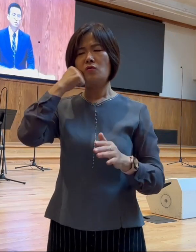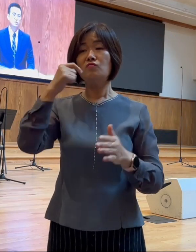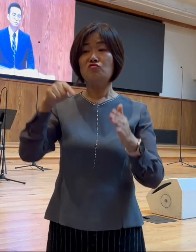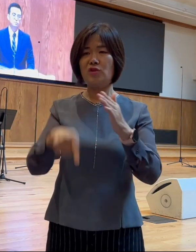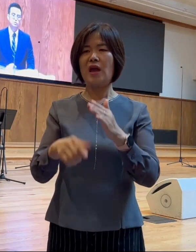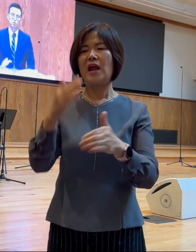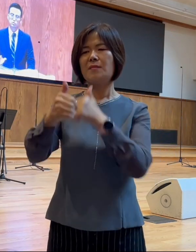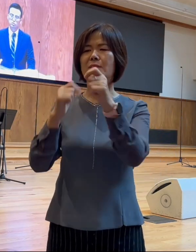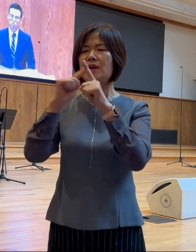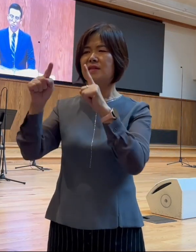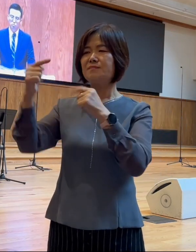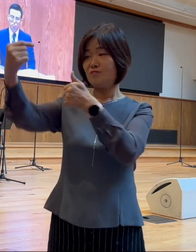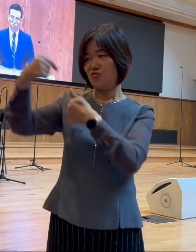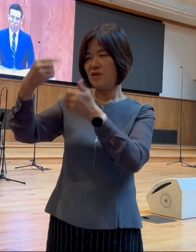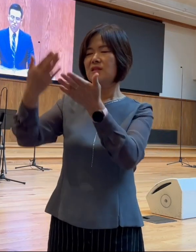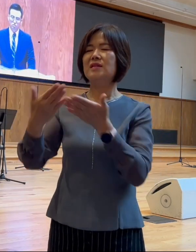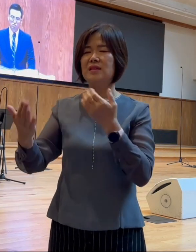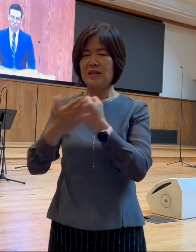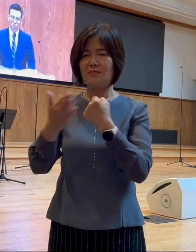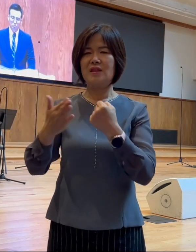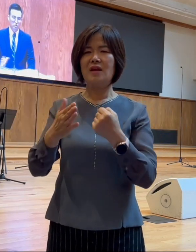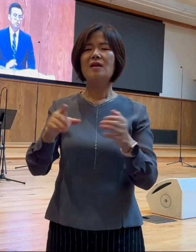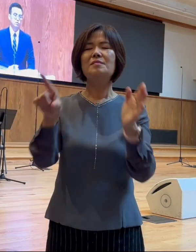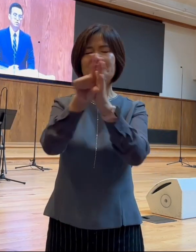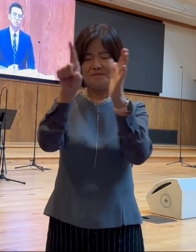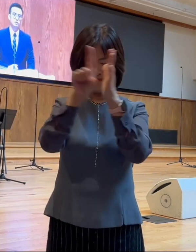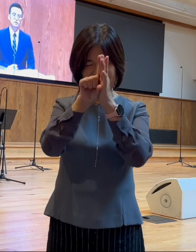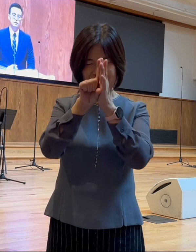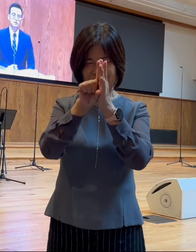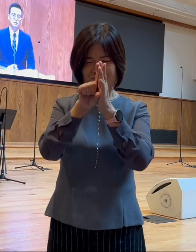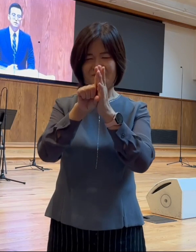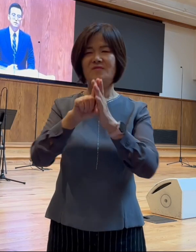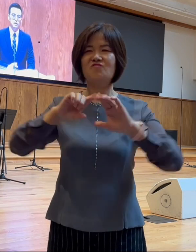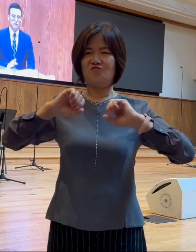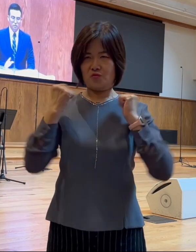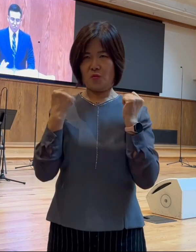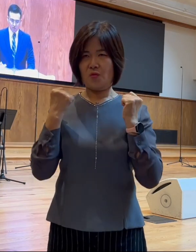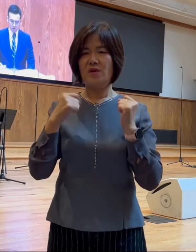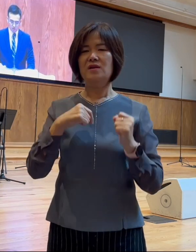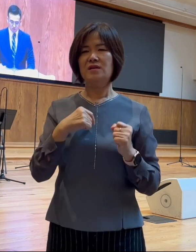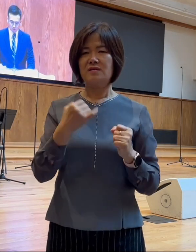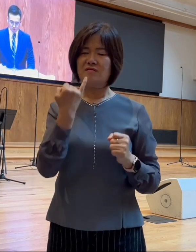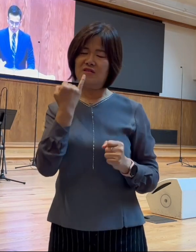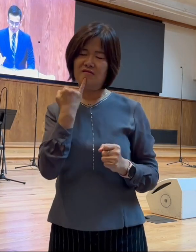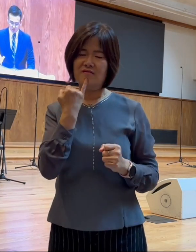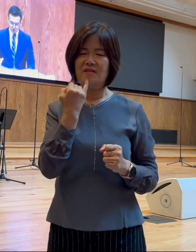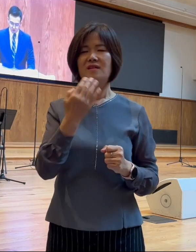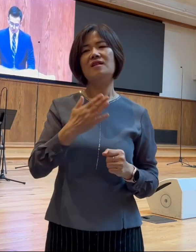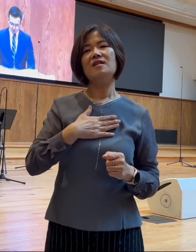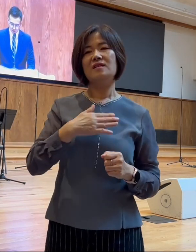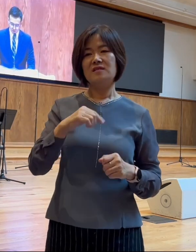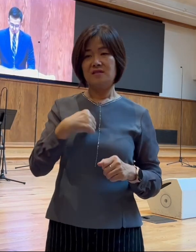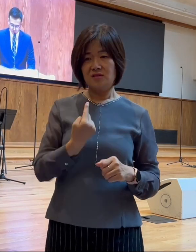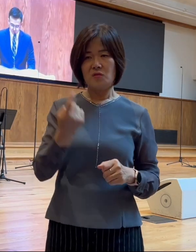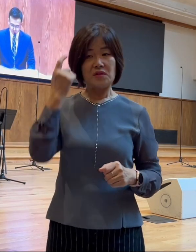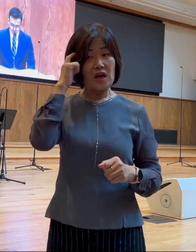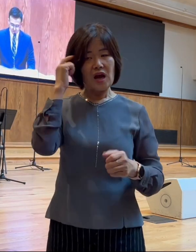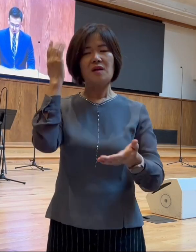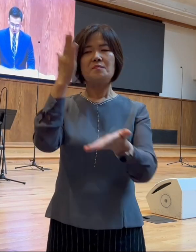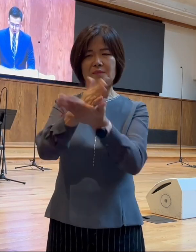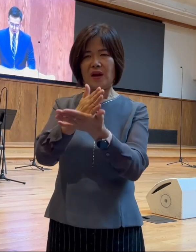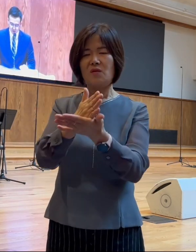거예요. 전적으로 믿은 거예요. 자기를 부인하고 자기 스스로 판단하기를